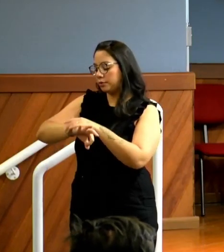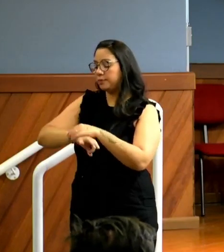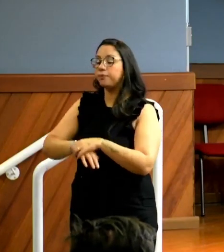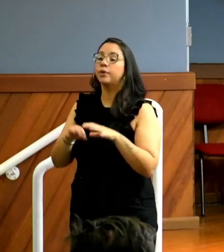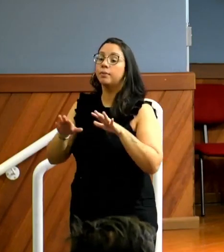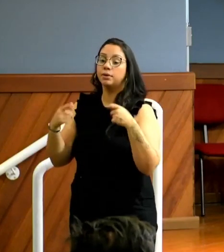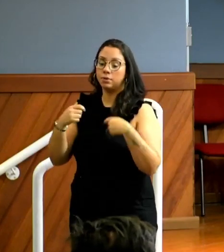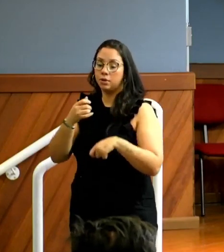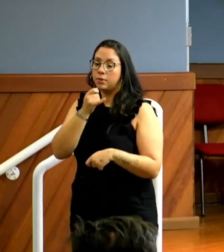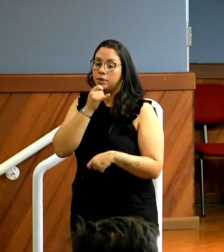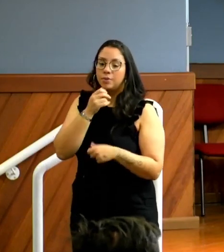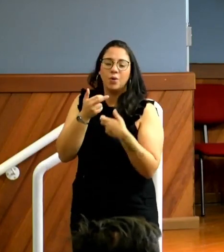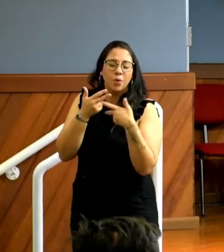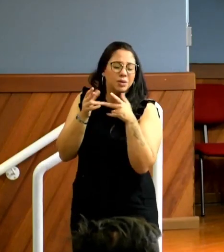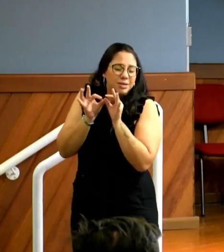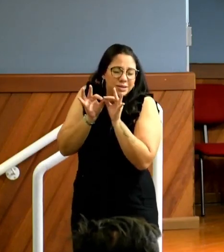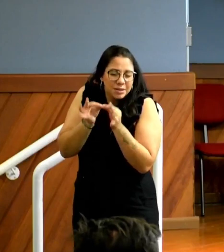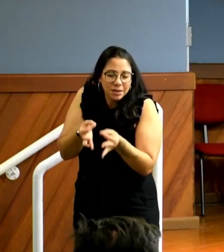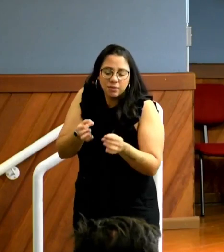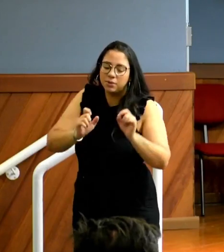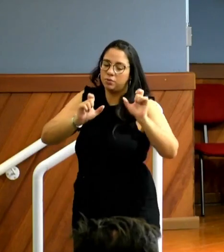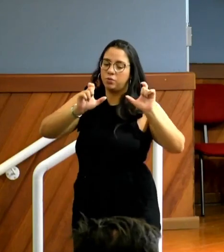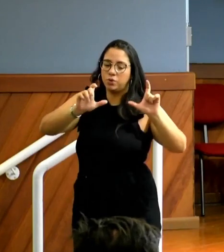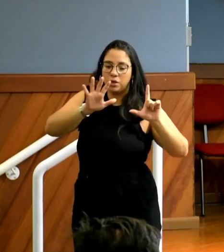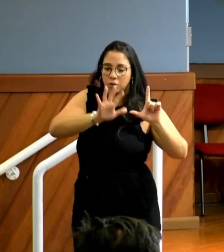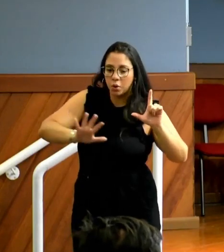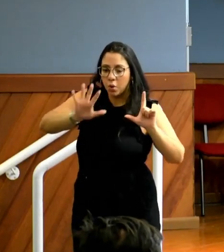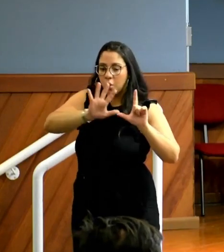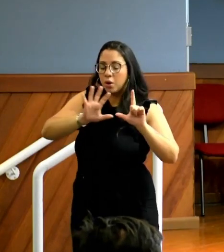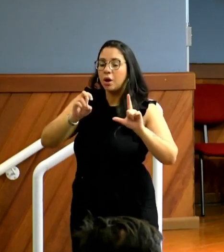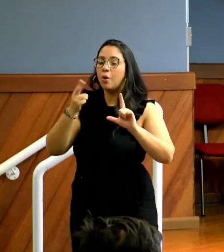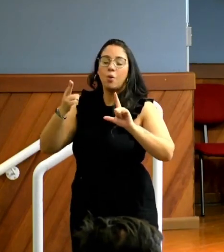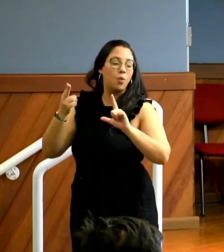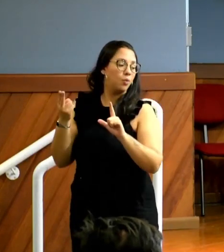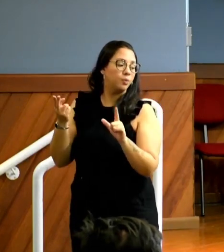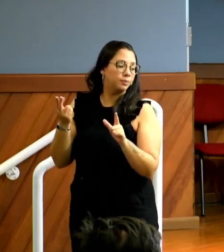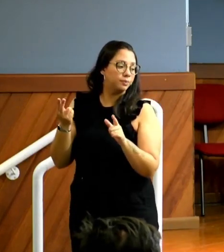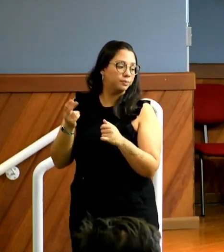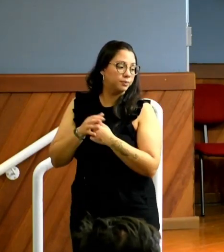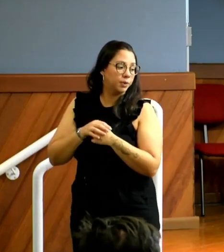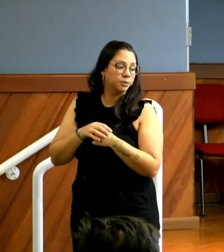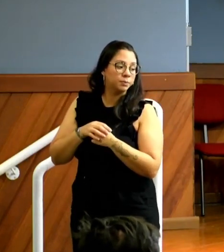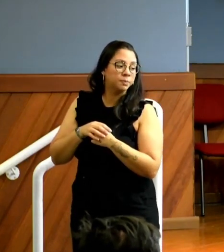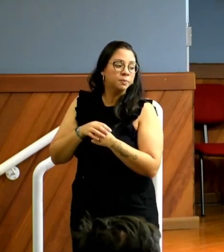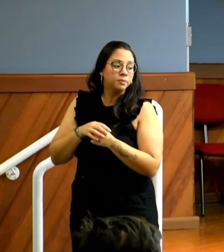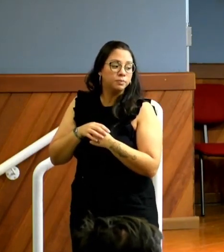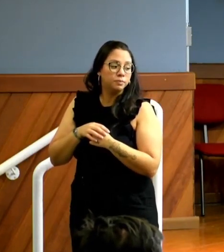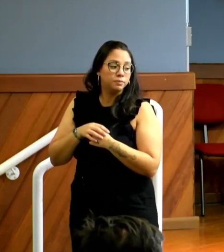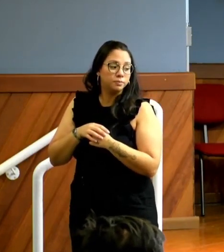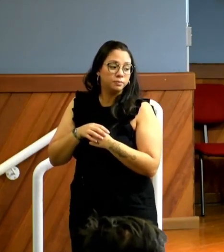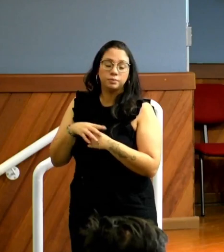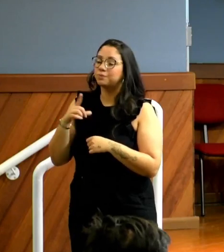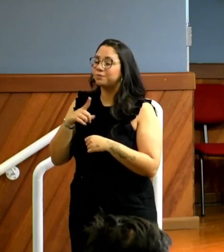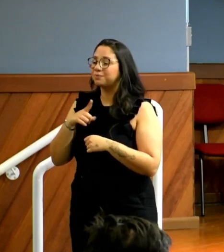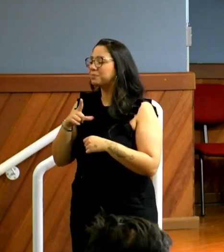gente tem trabalhado, por exemplo, coisas simples, desde monitores ou desligar todos os tipos de filtros que